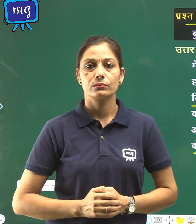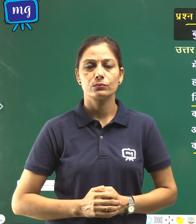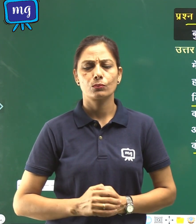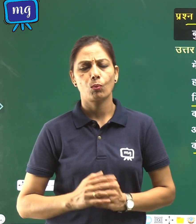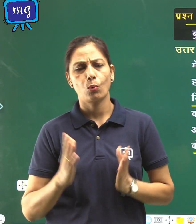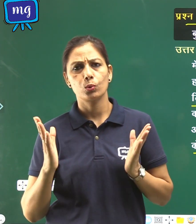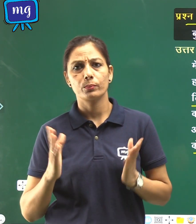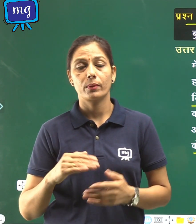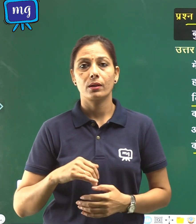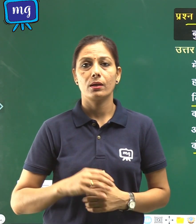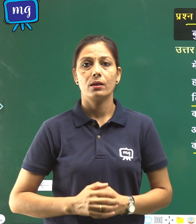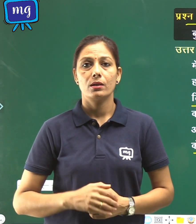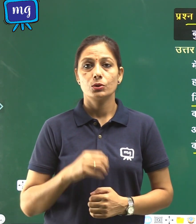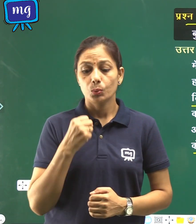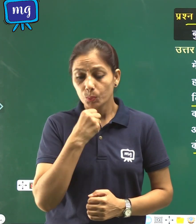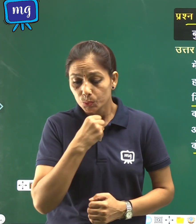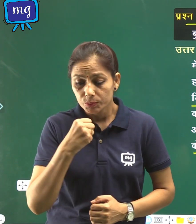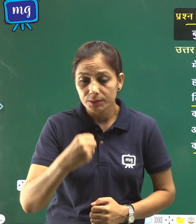बड़ा बुजुर्ग